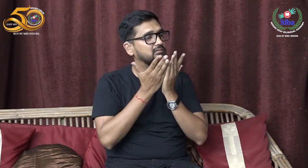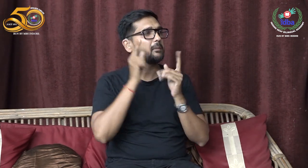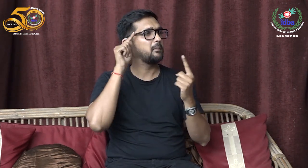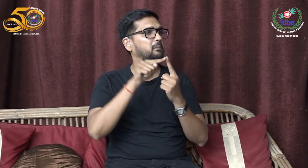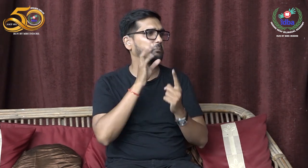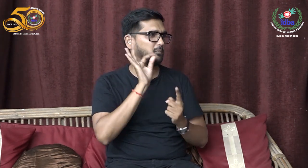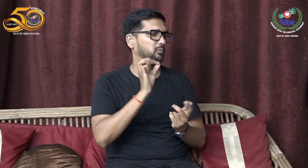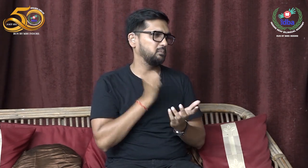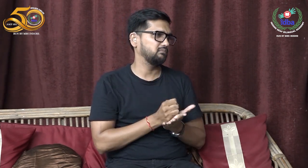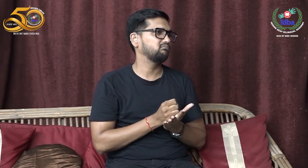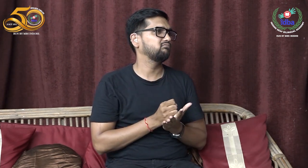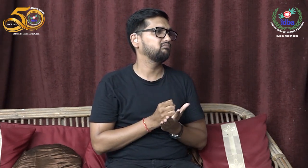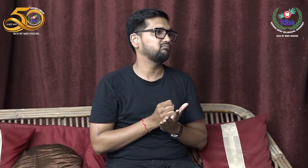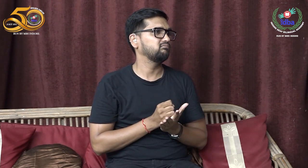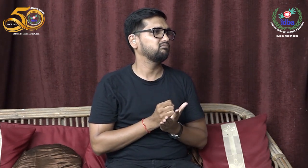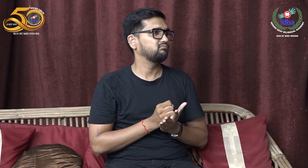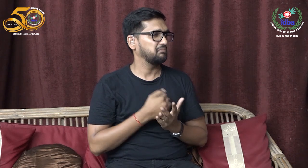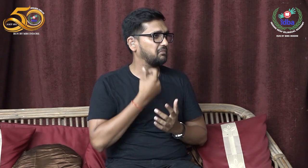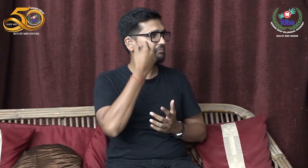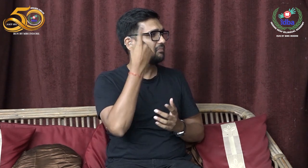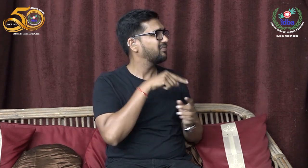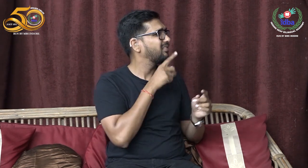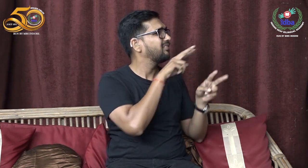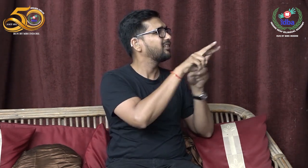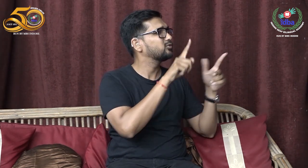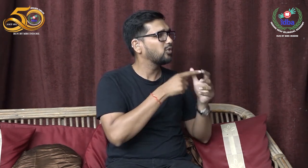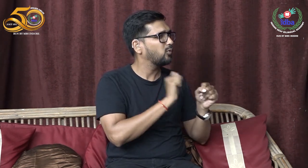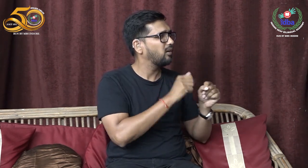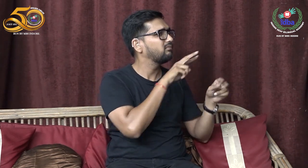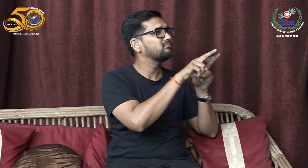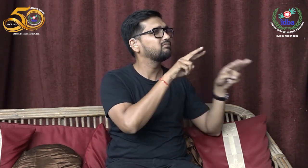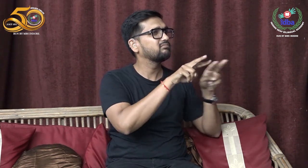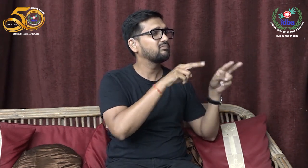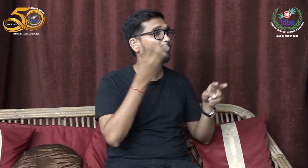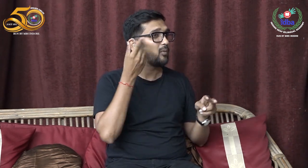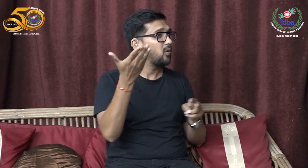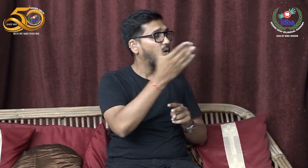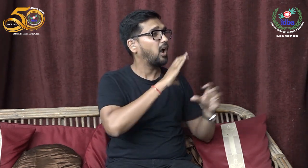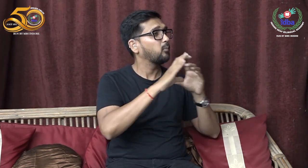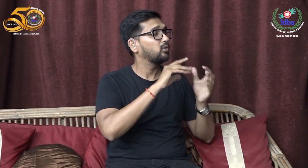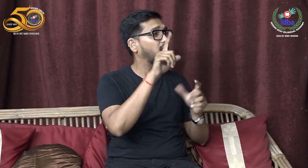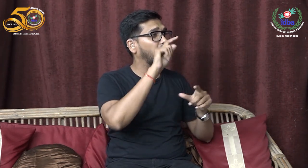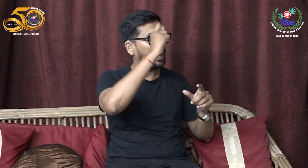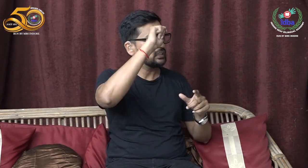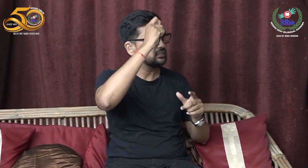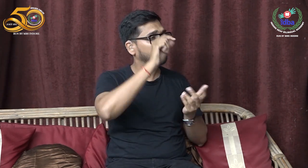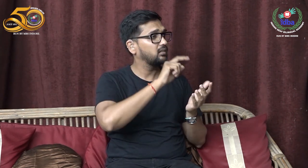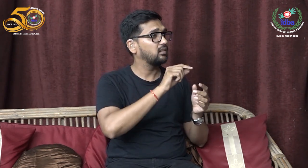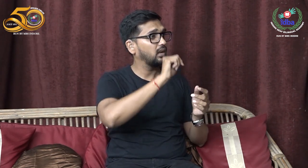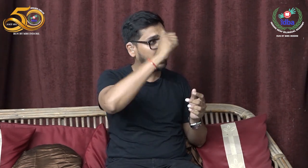देखता हूँ तो उनको भी आगे अपना एम बनाकर पढ़ना बहुत इंपॉर्टेंट है, ये मुझे लगता है। आप दूसरों की जॉब देखिए, हियरिंग लोग जो है वो इंग्लिश